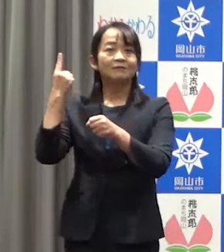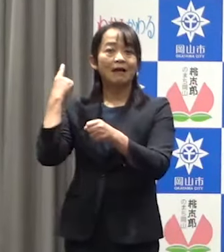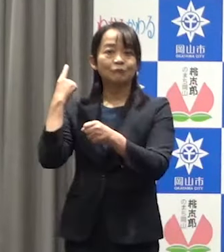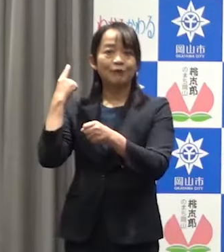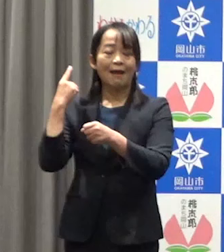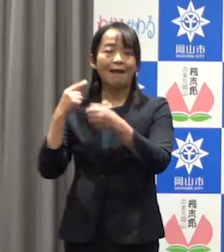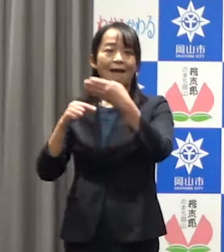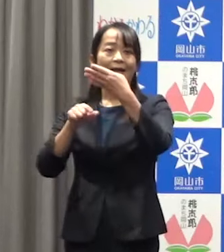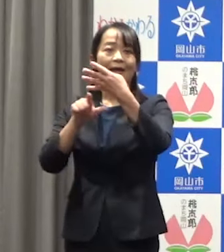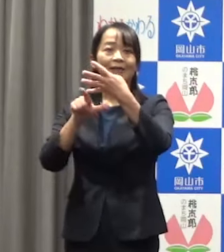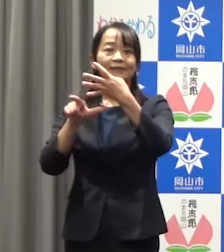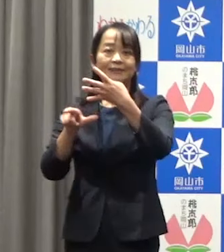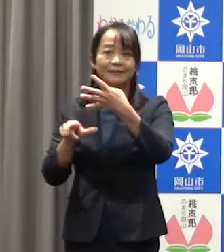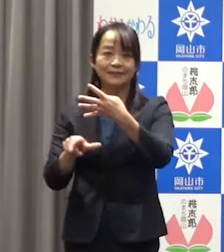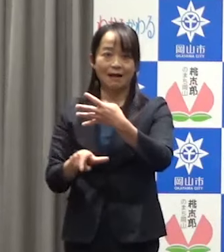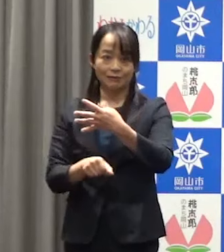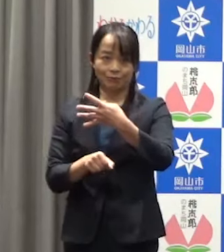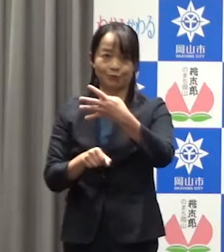4月